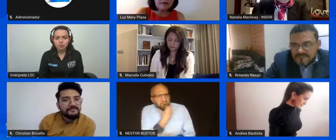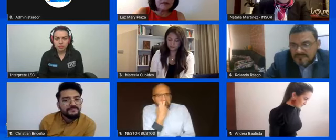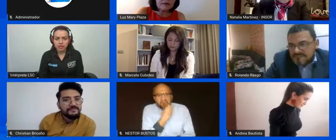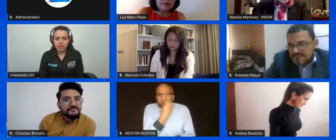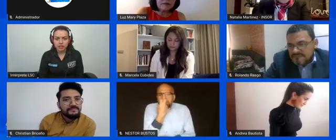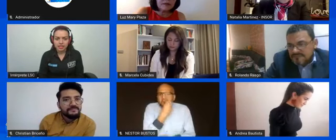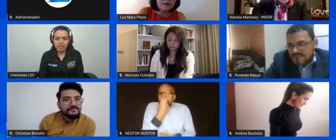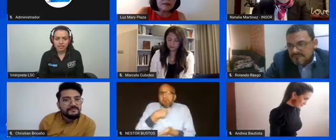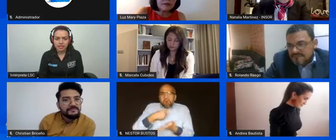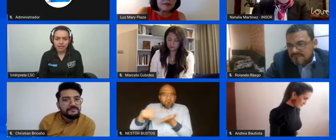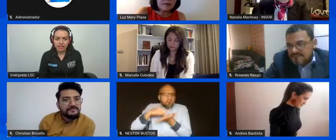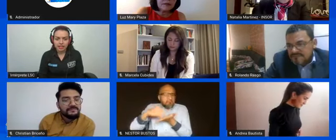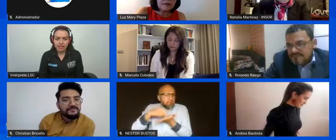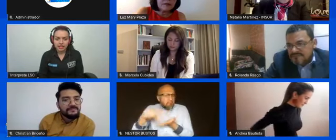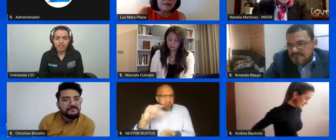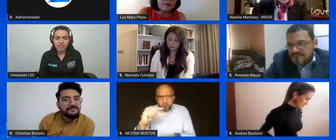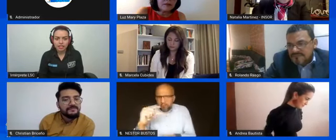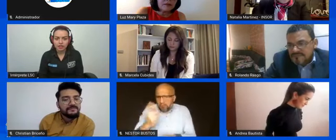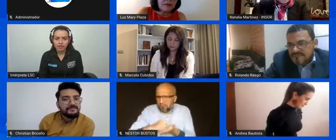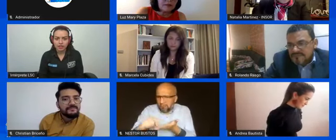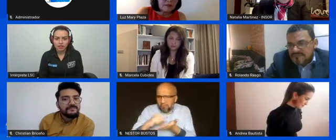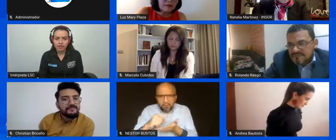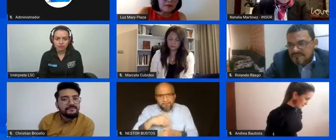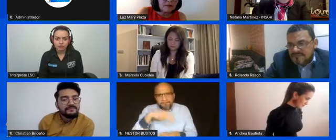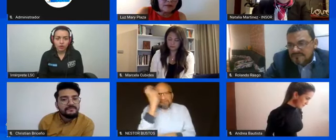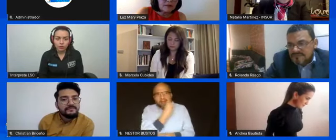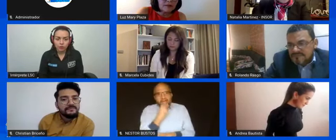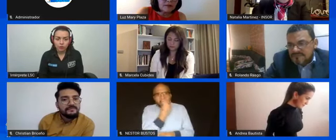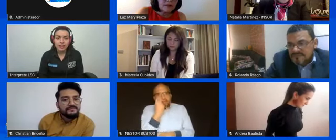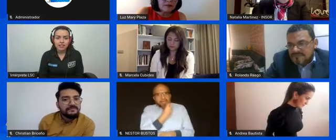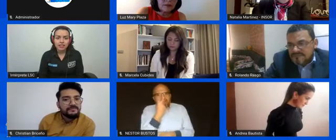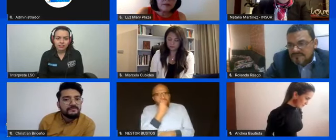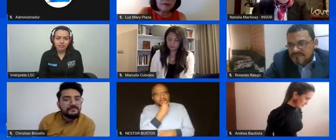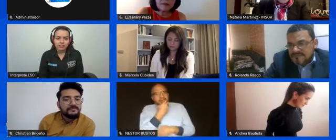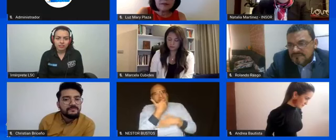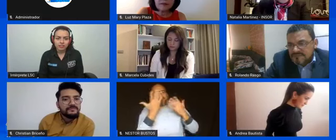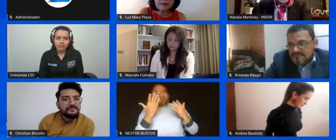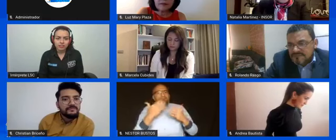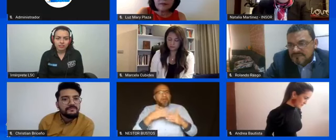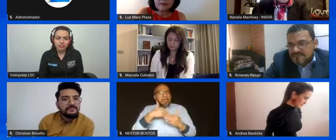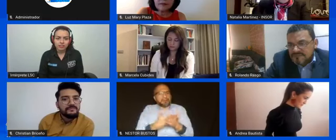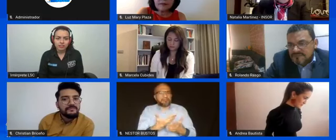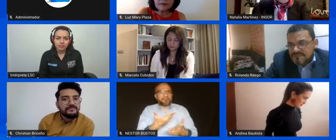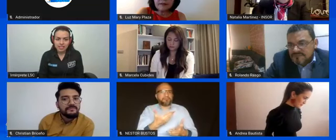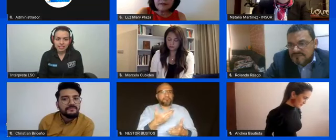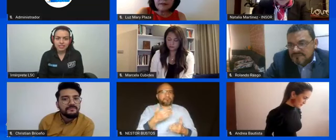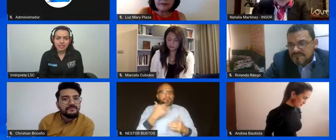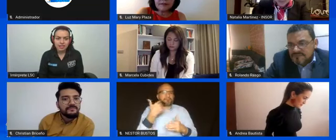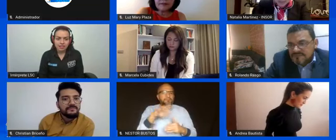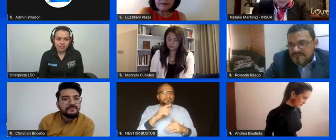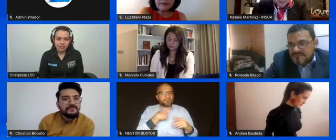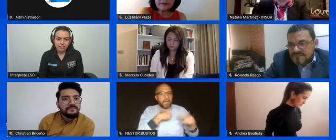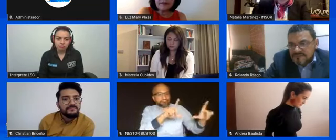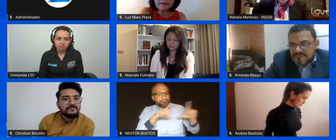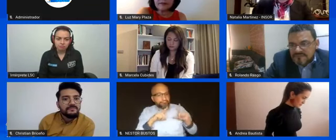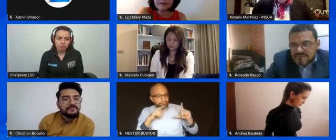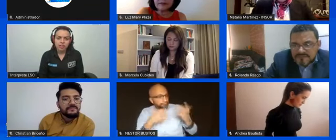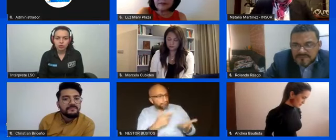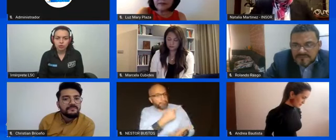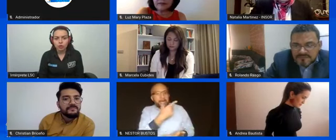Y pues primero ingresé a la sabiduría, donde pues el enfoque era oral, se prohibía la lengua de